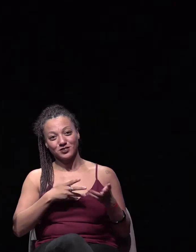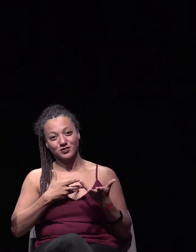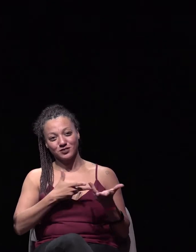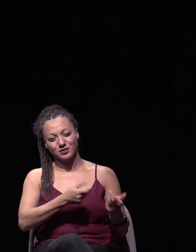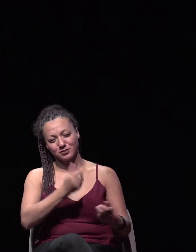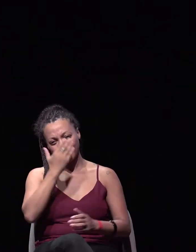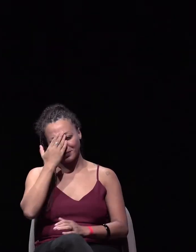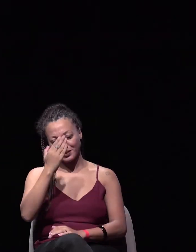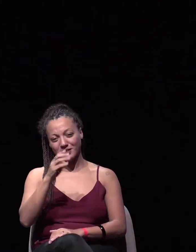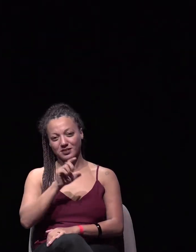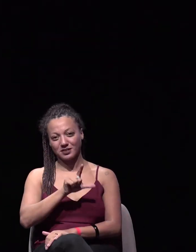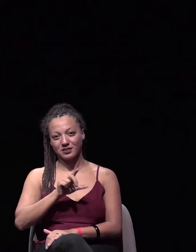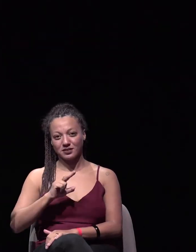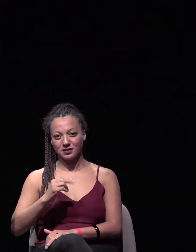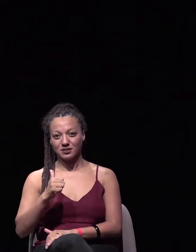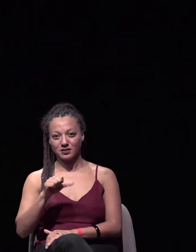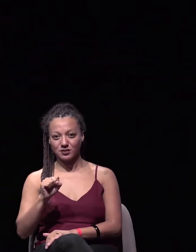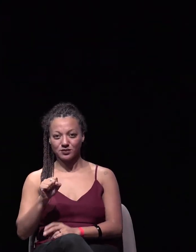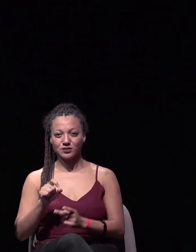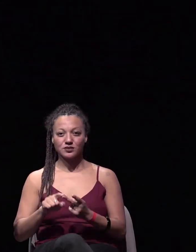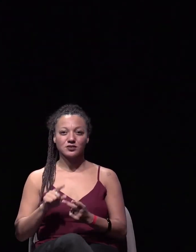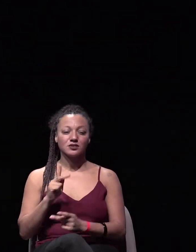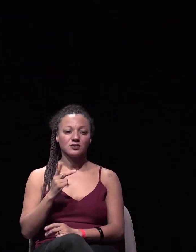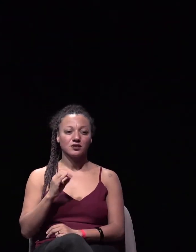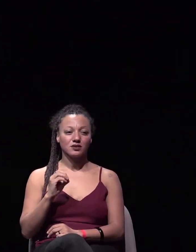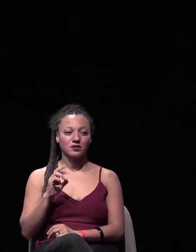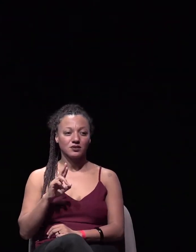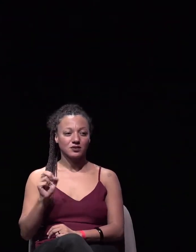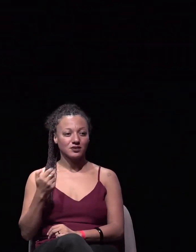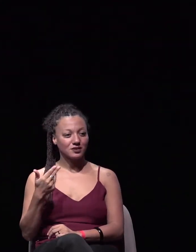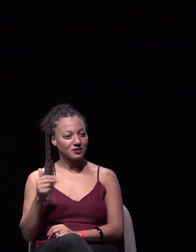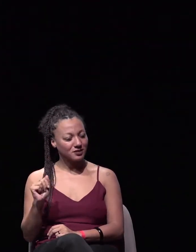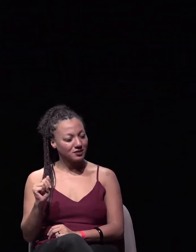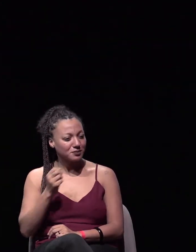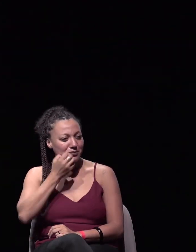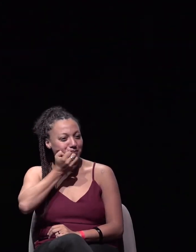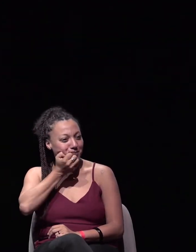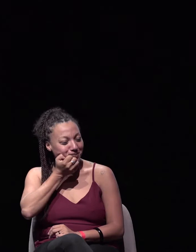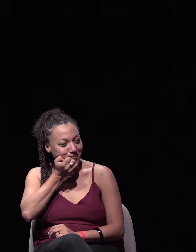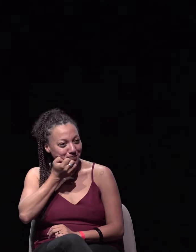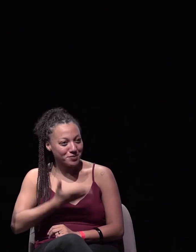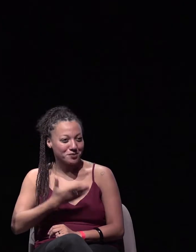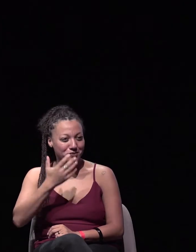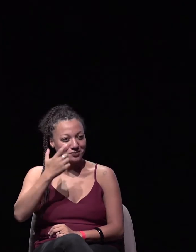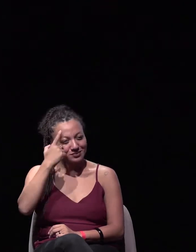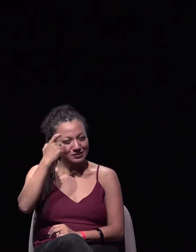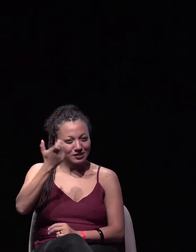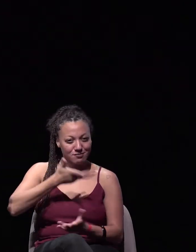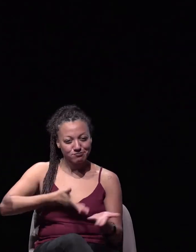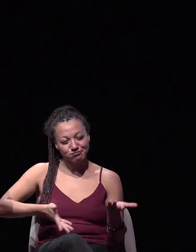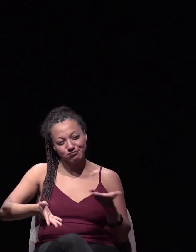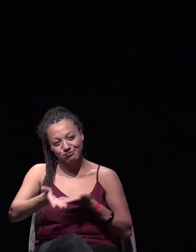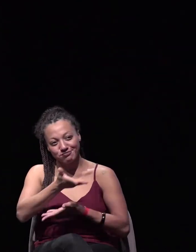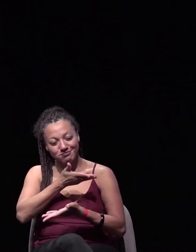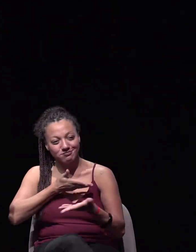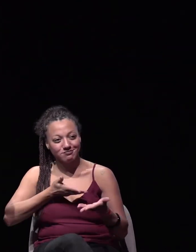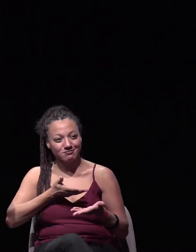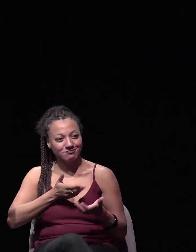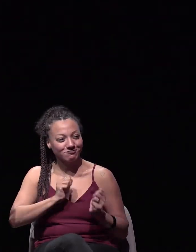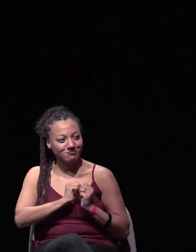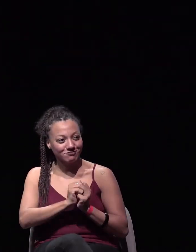ao Lucas, também ao Hanna, querida. Muito bom estar aqui para poder trocar ideias, estou em ótima